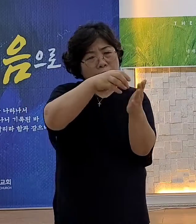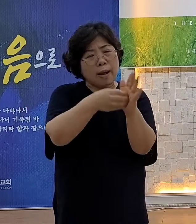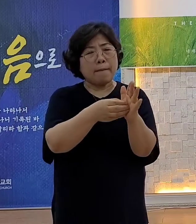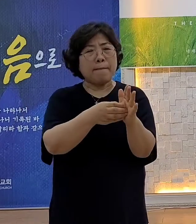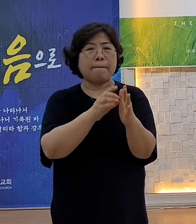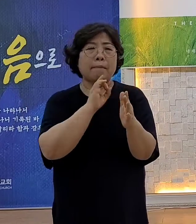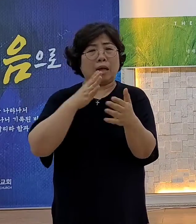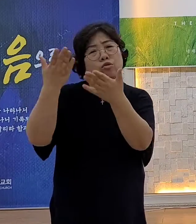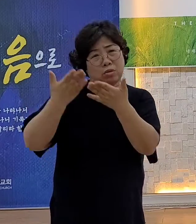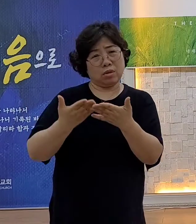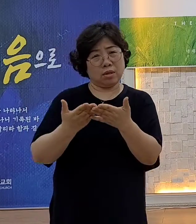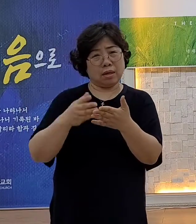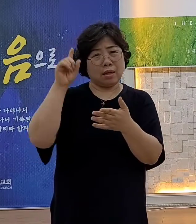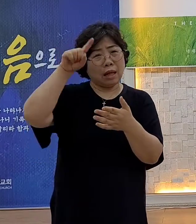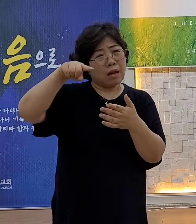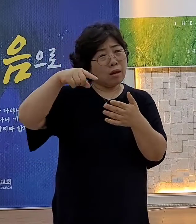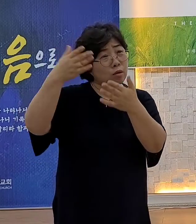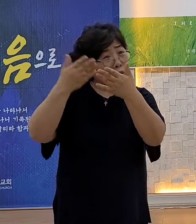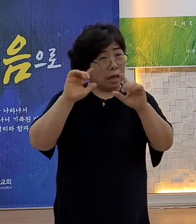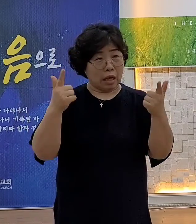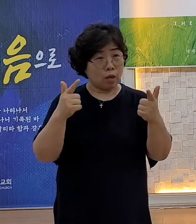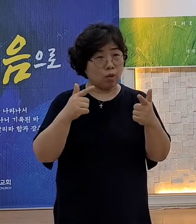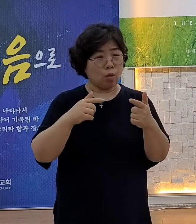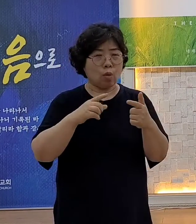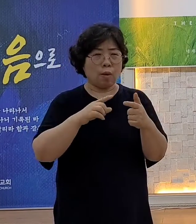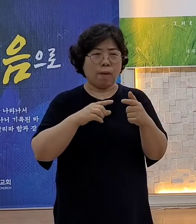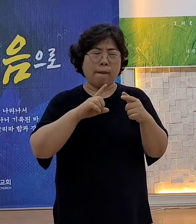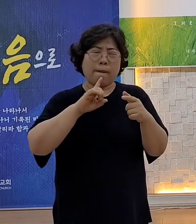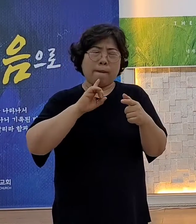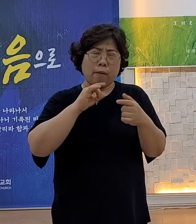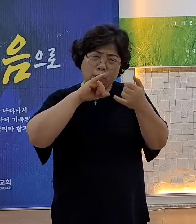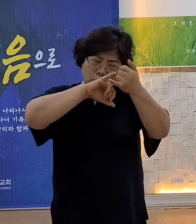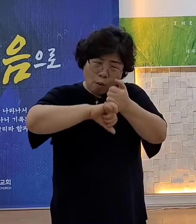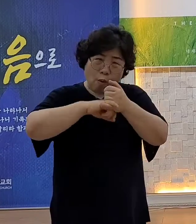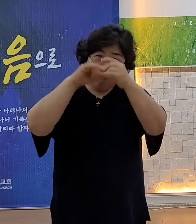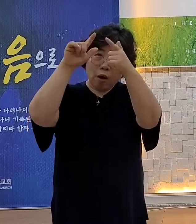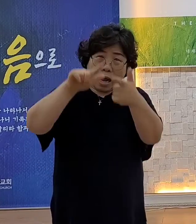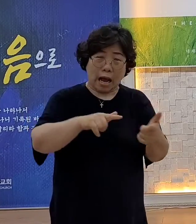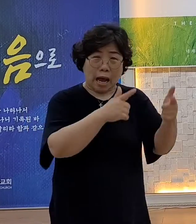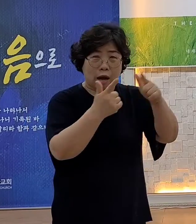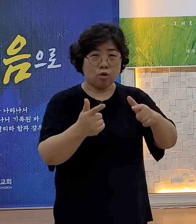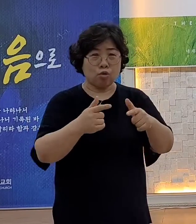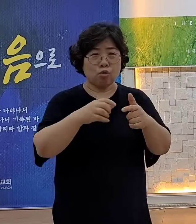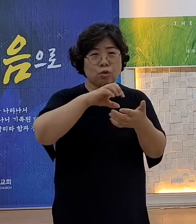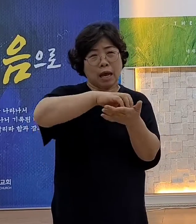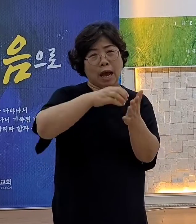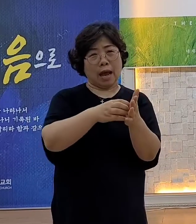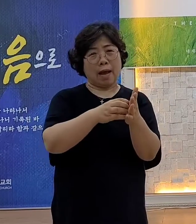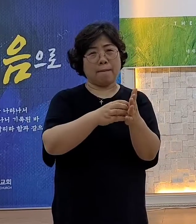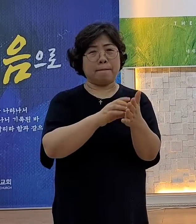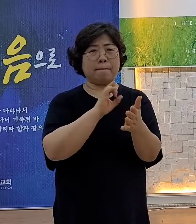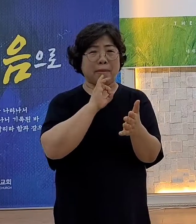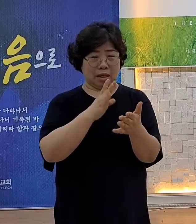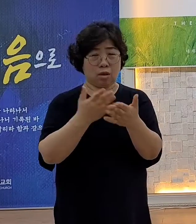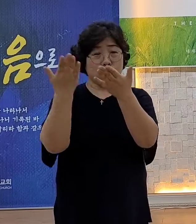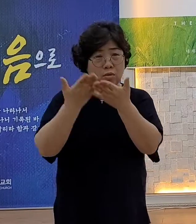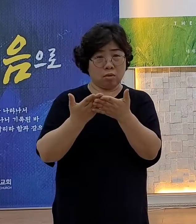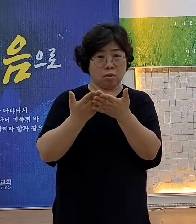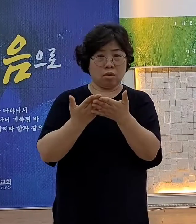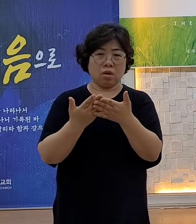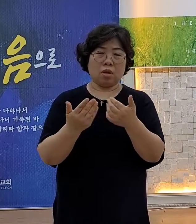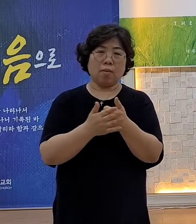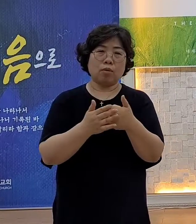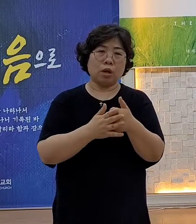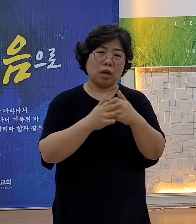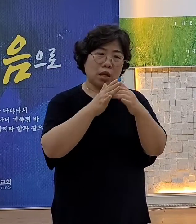참 놀라운 일이죠. 우리 인간의 심리를 하나님께서 너무 잘 아셨다. 우리는요, 이 사람은